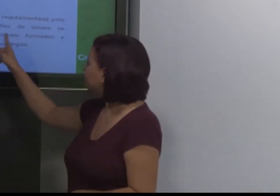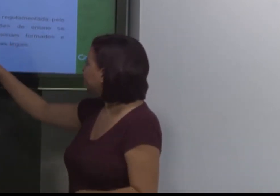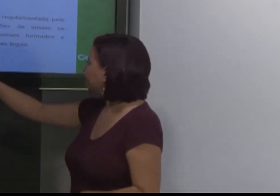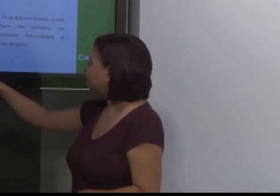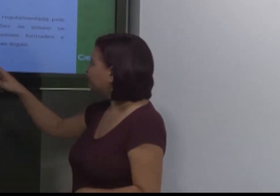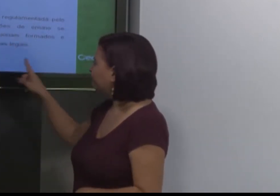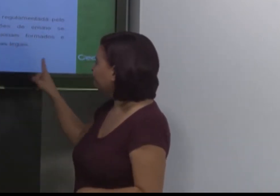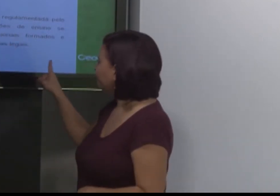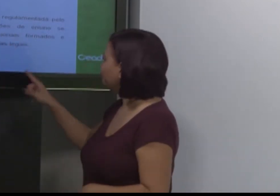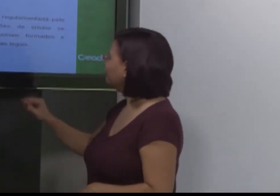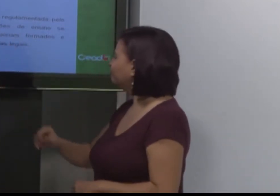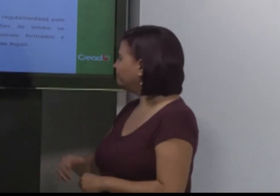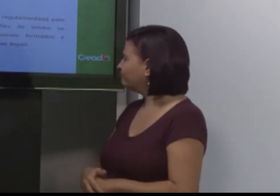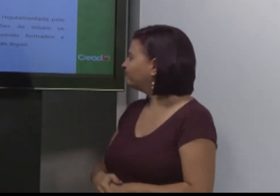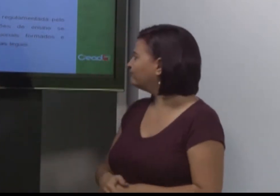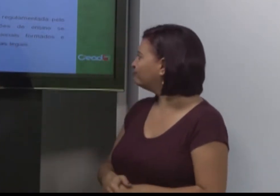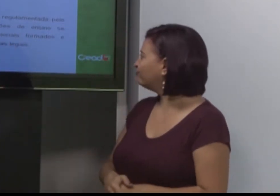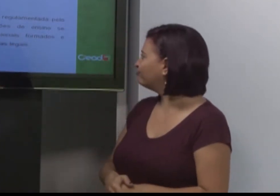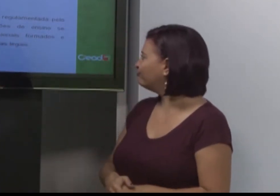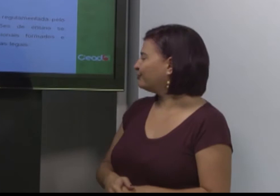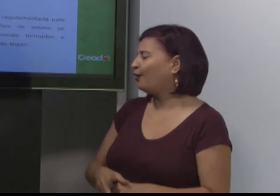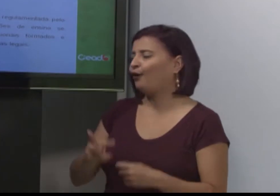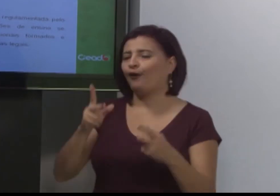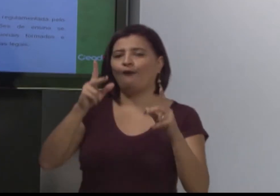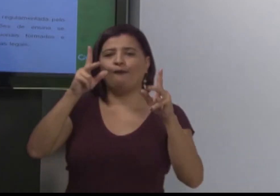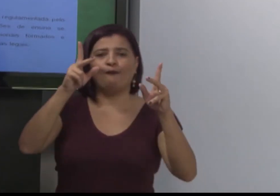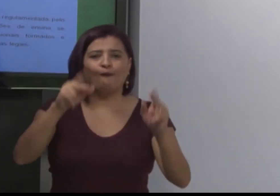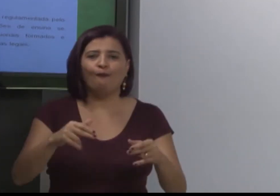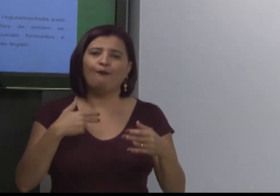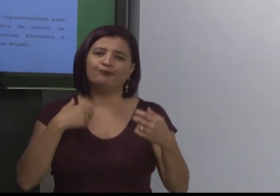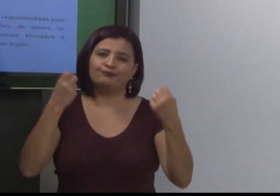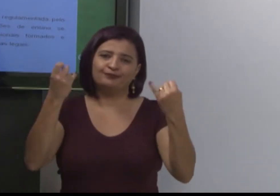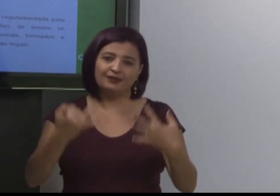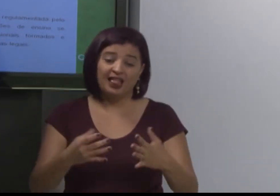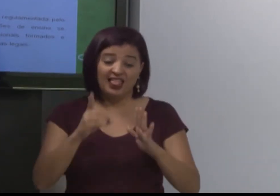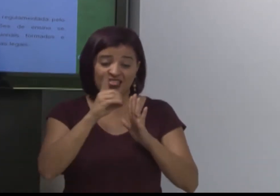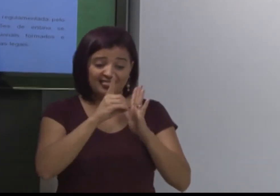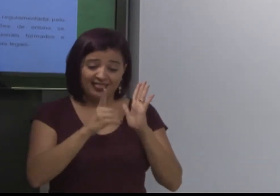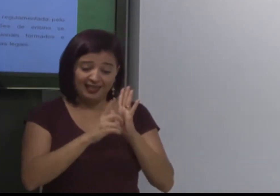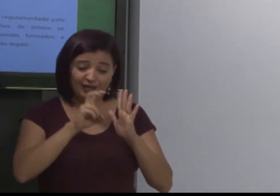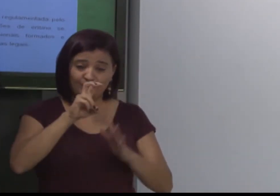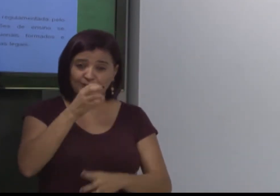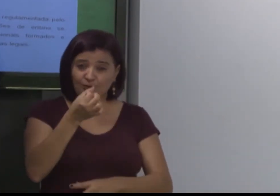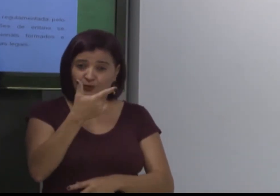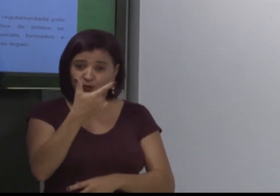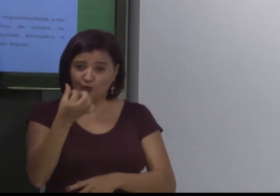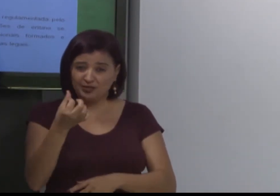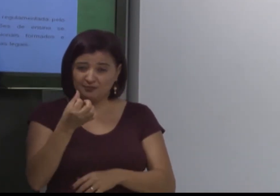assim como já expliquei, o decreto 5626 do ano de 2005